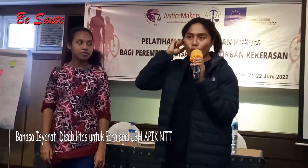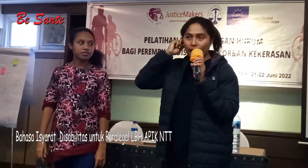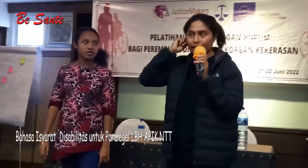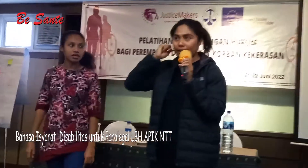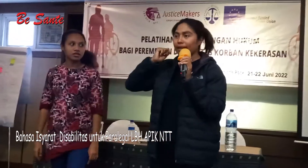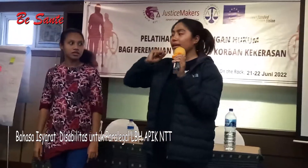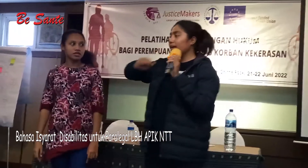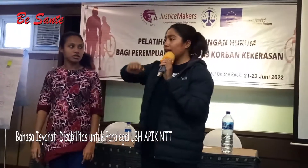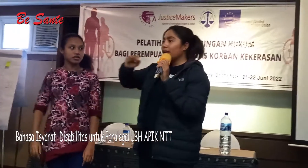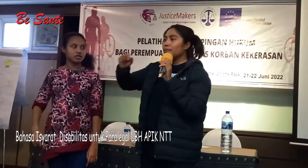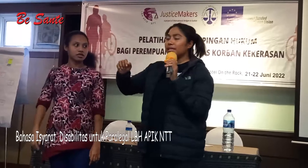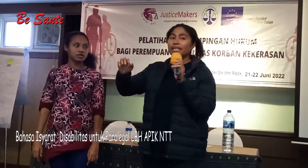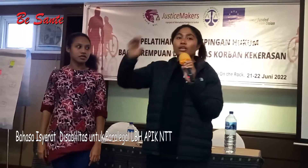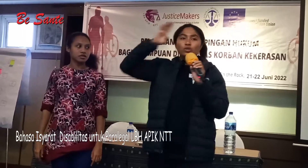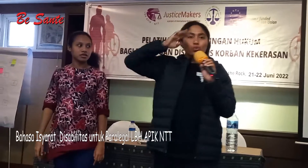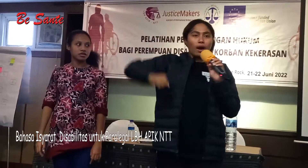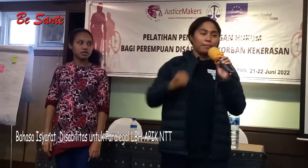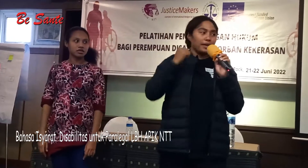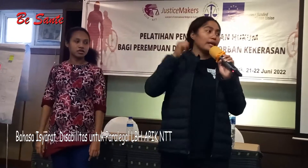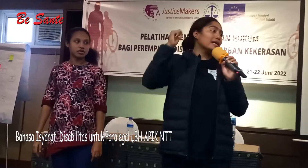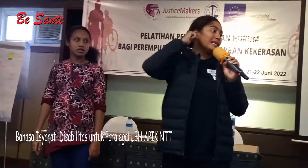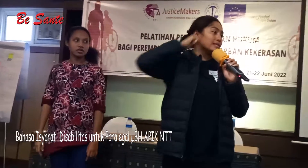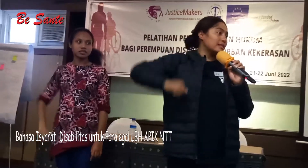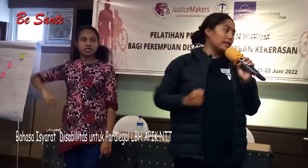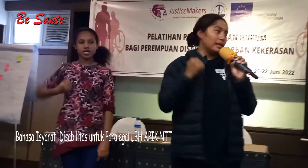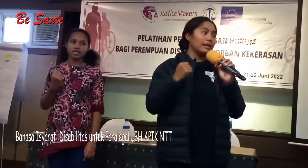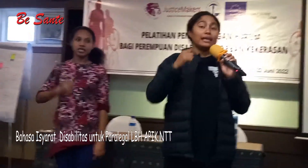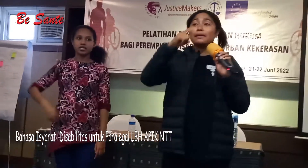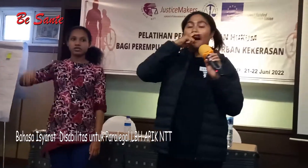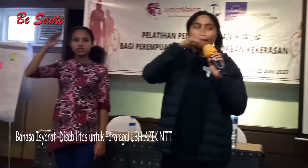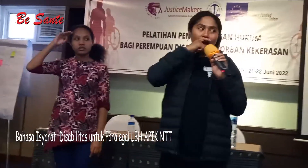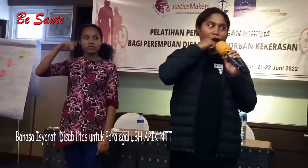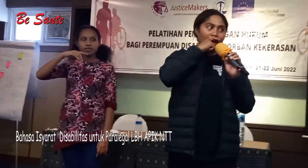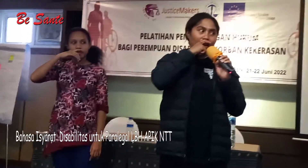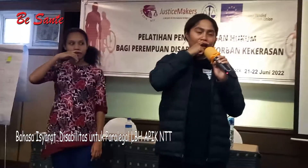perempuan. Jadi suami, istri. Ini bapak.